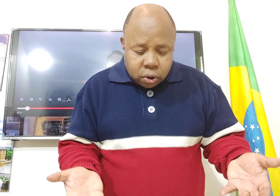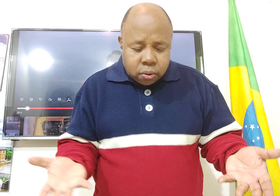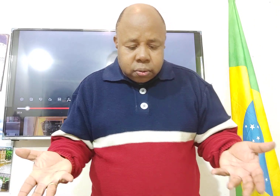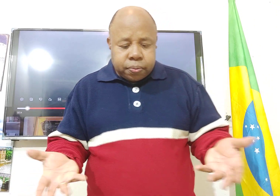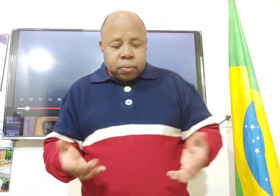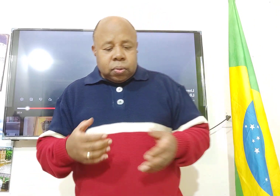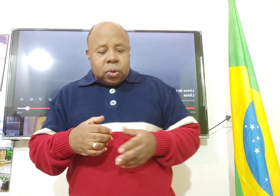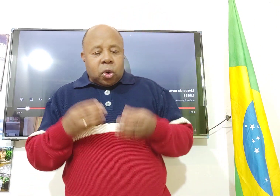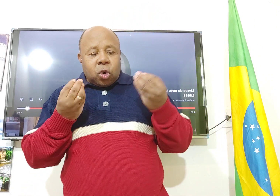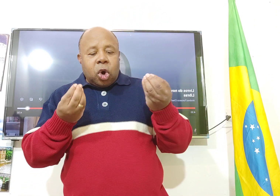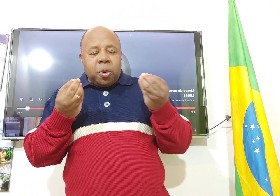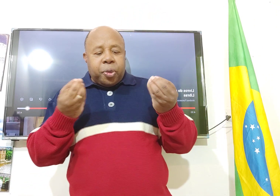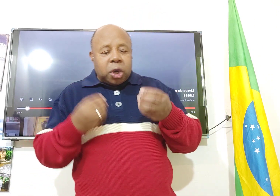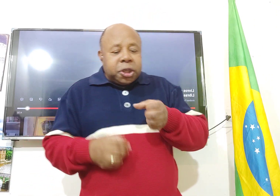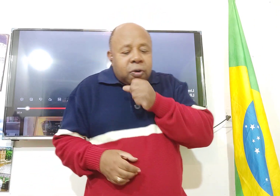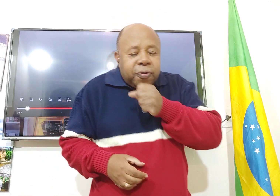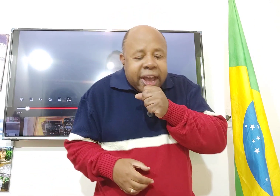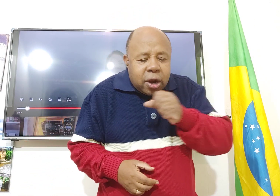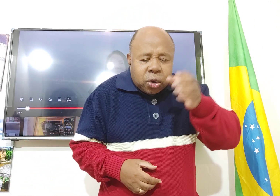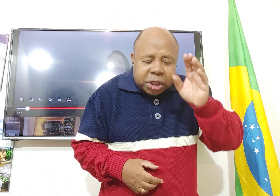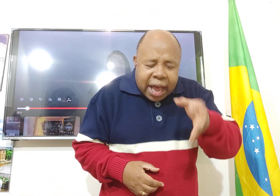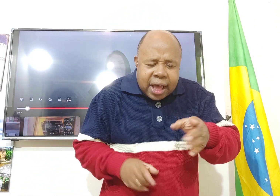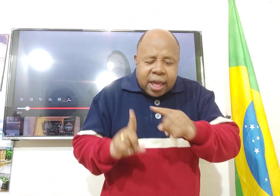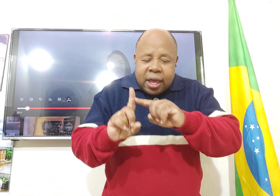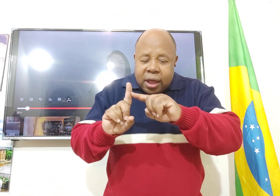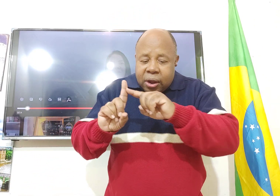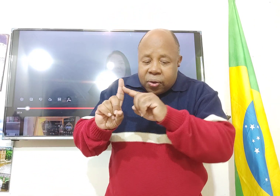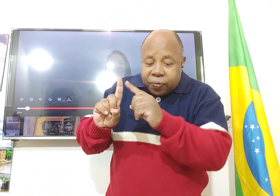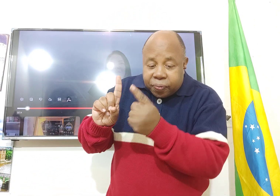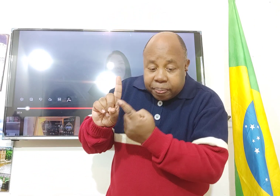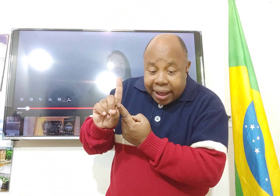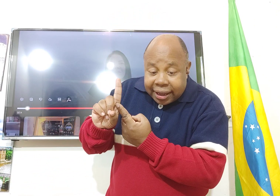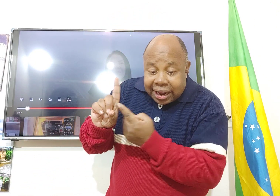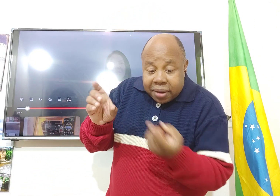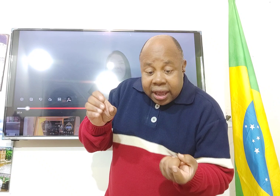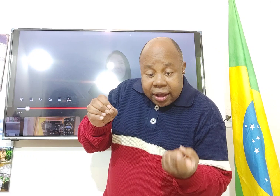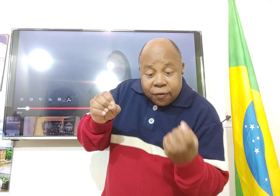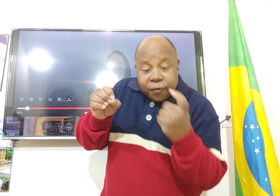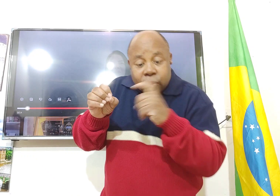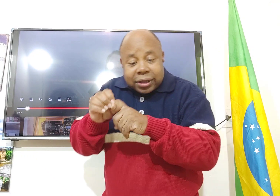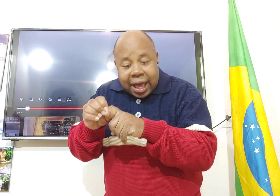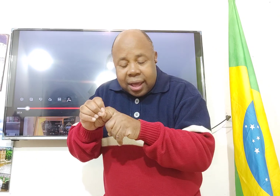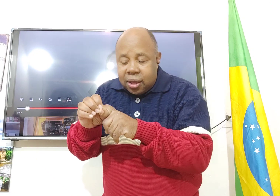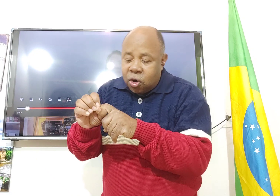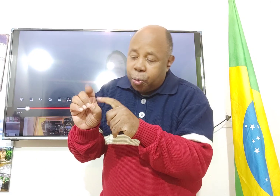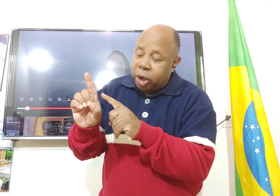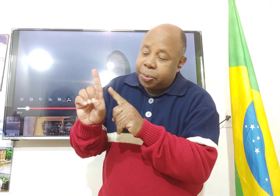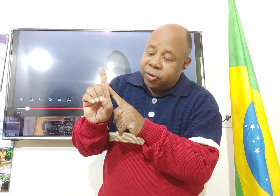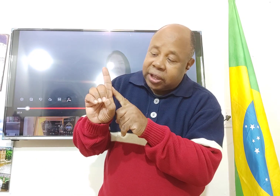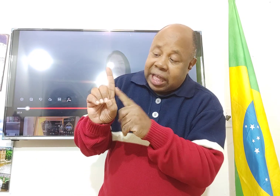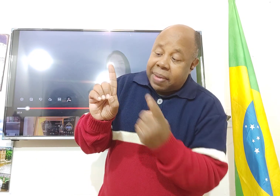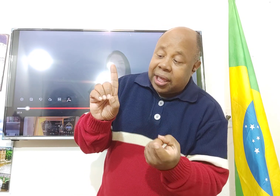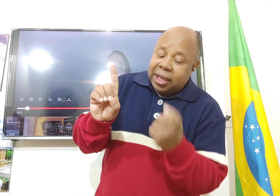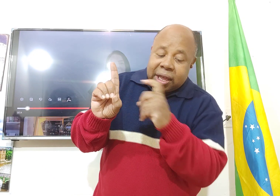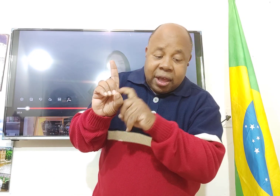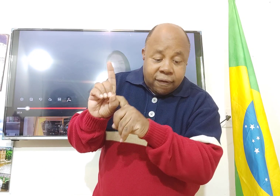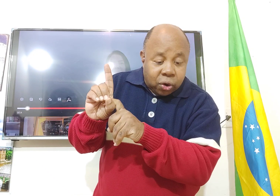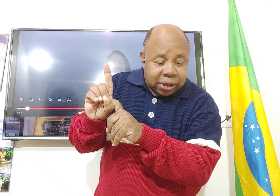Como? Como pode eu, velho, já, barriga da mãe, voltar, ou pode aproveitar a barriga,